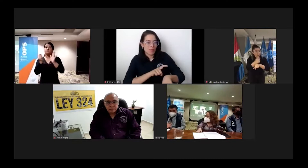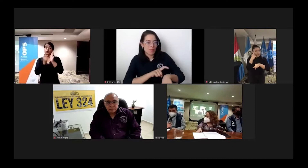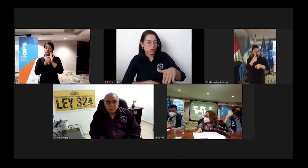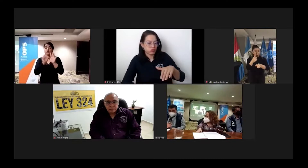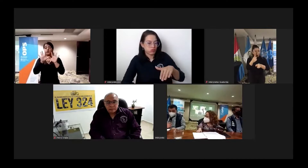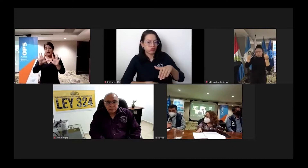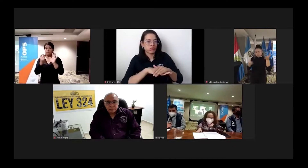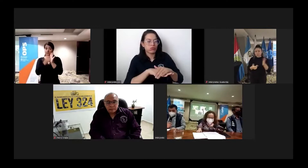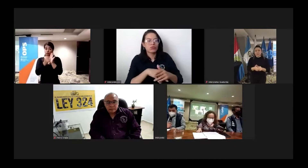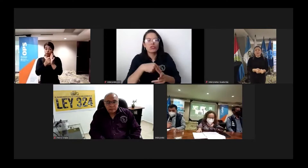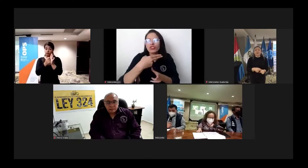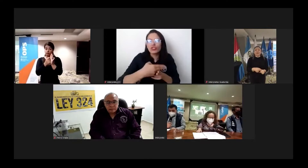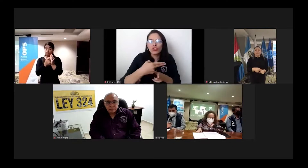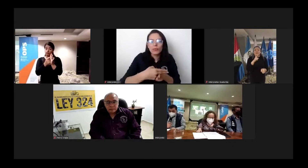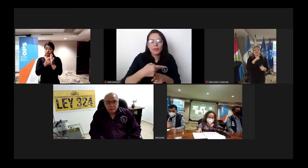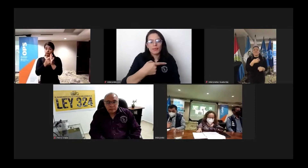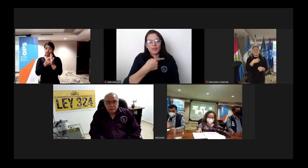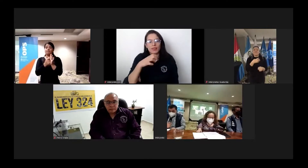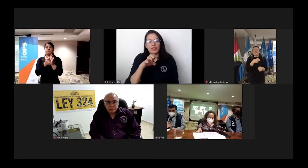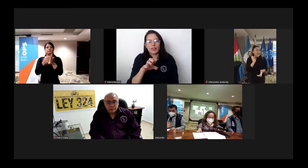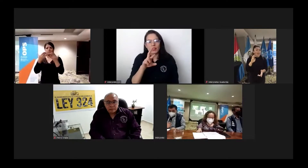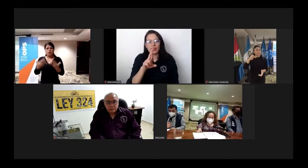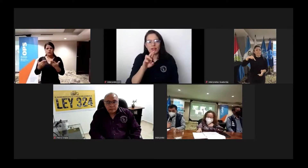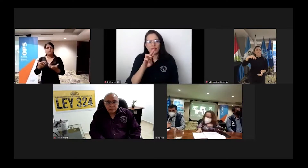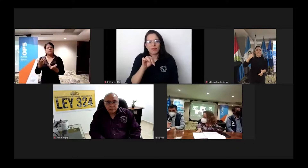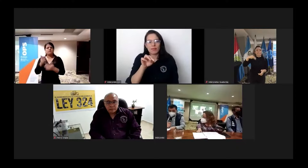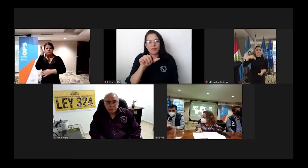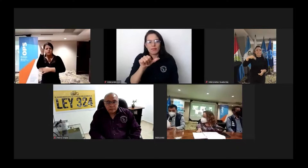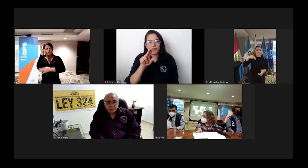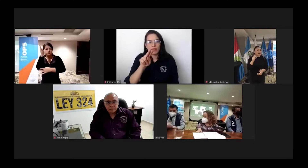se llama Germán García Achico,